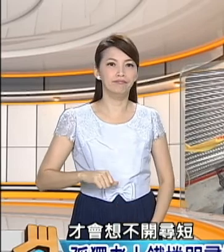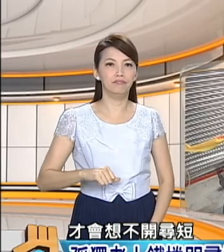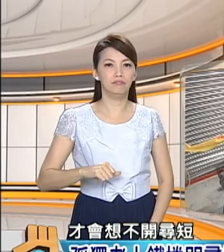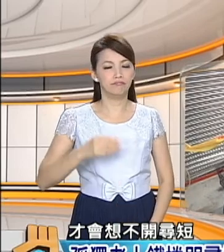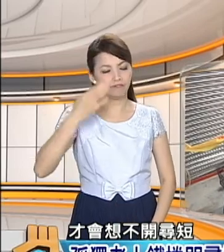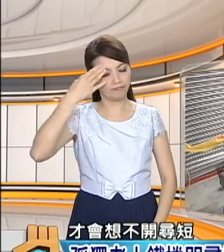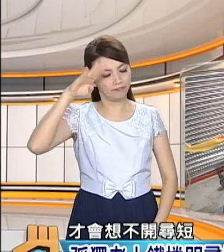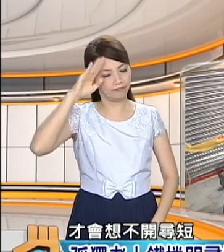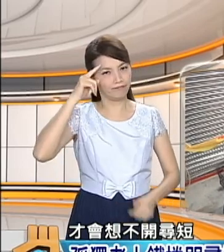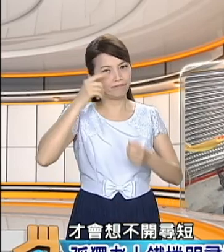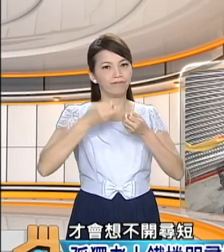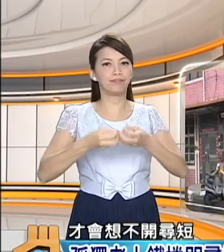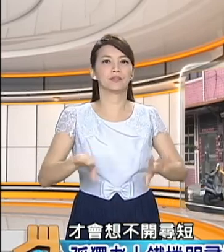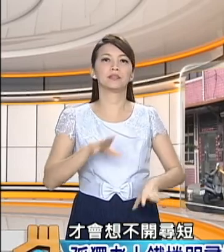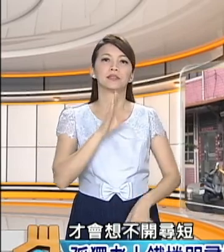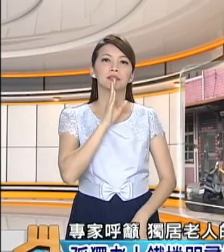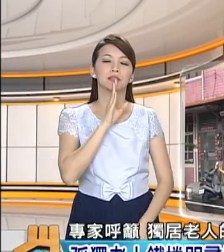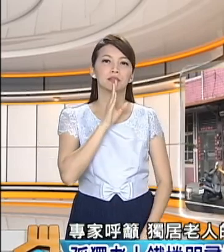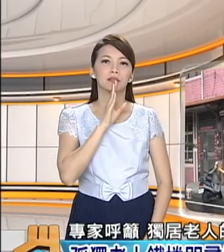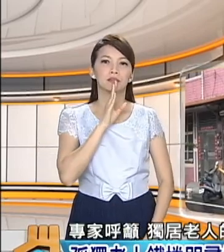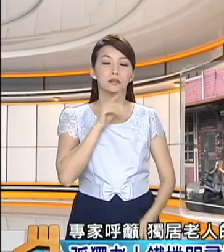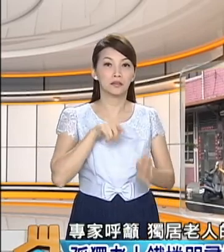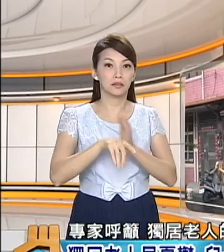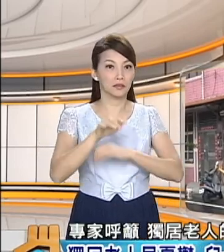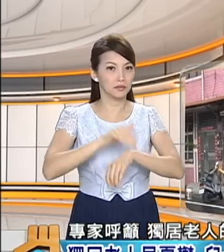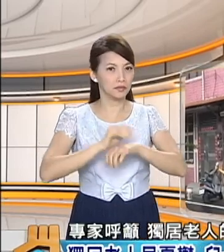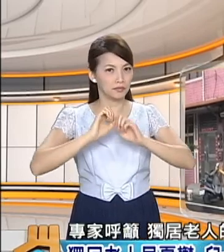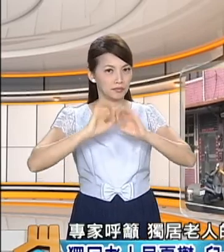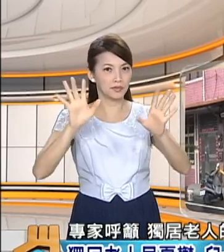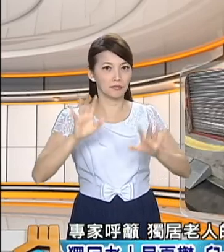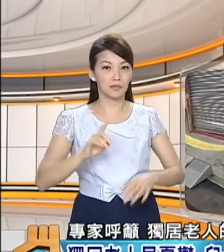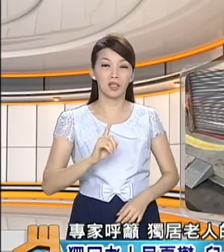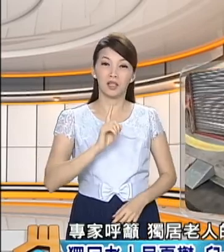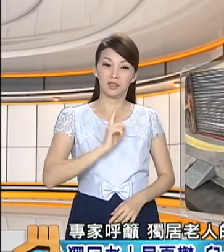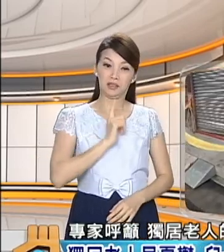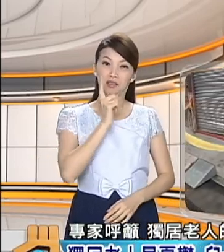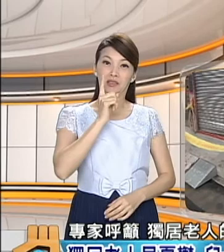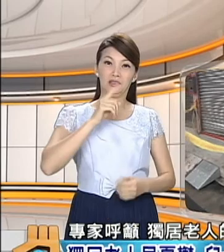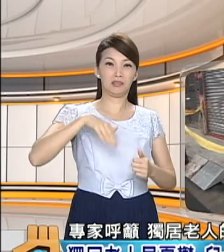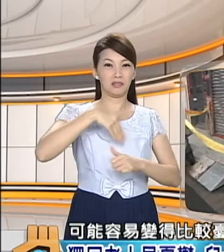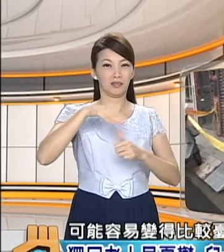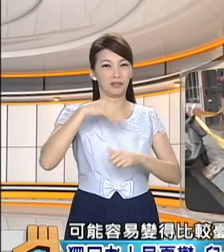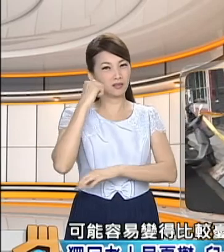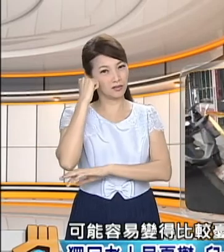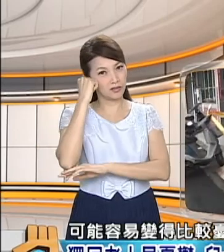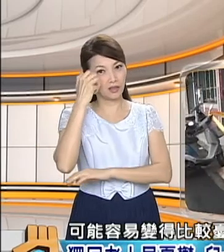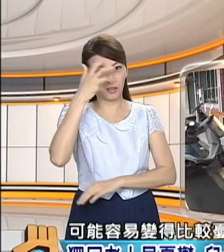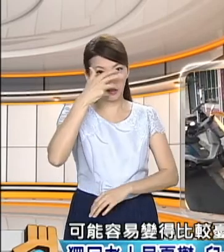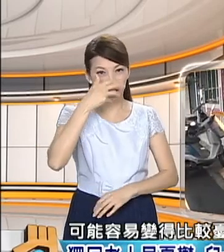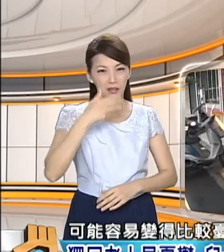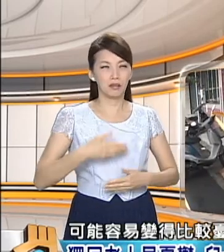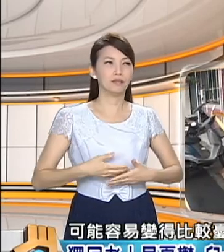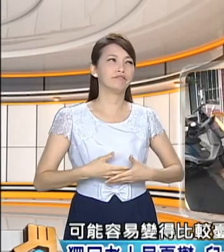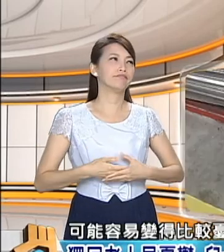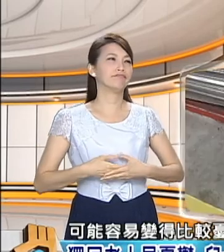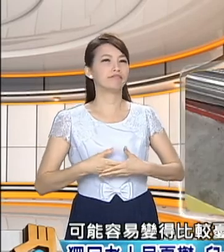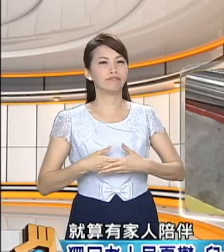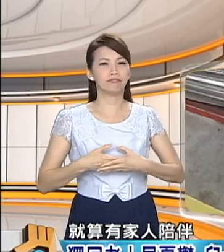短。专家就呼吁，独居老人的情绪可能容易变得比较忧郁，就算